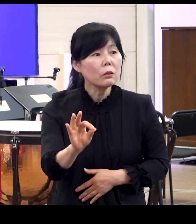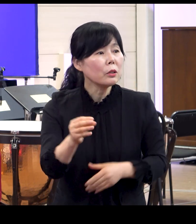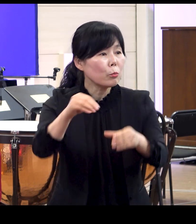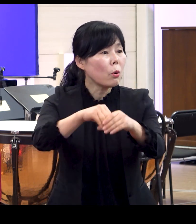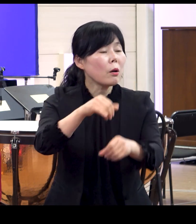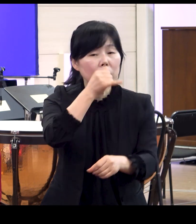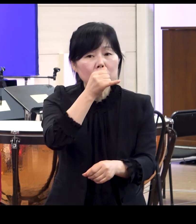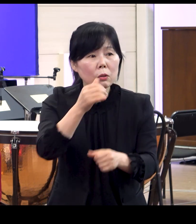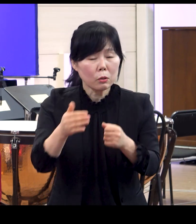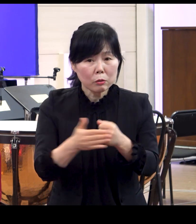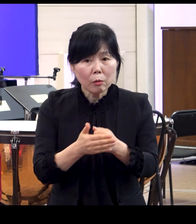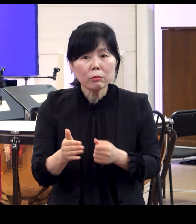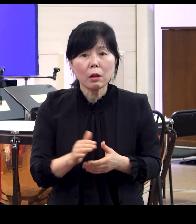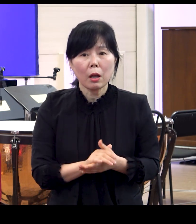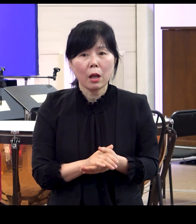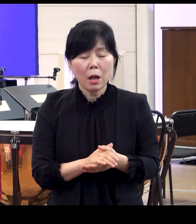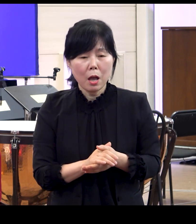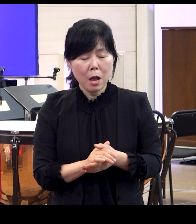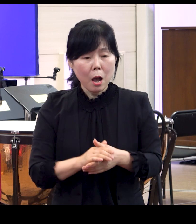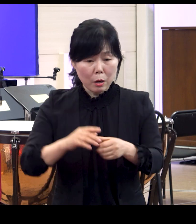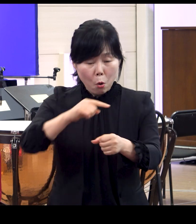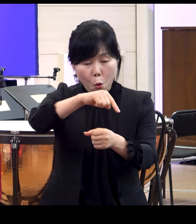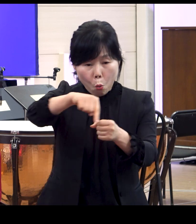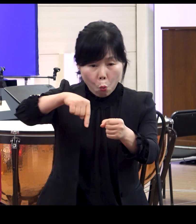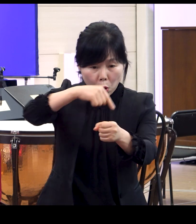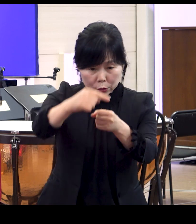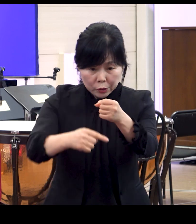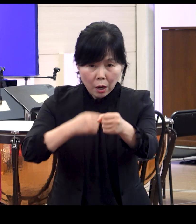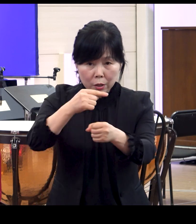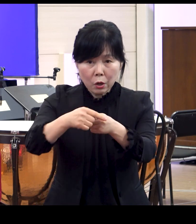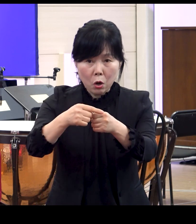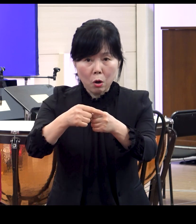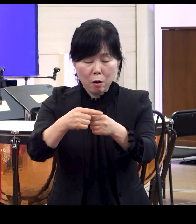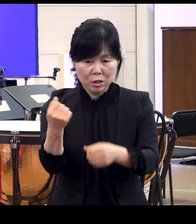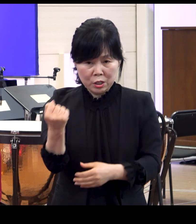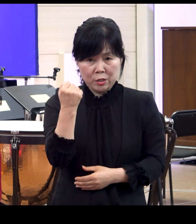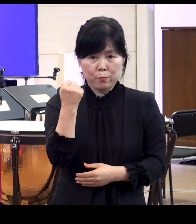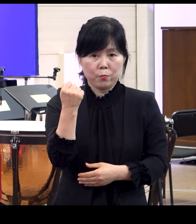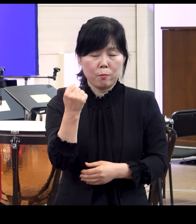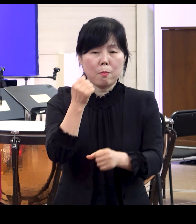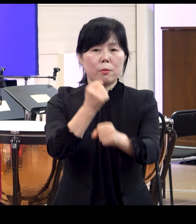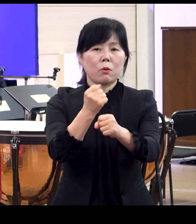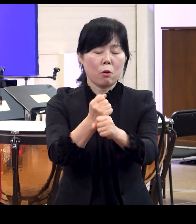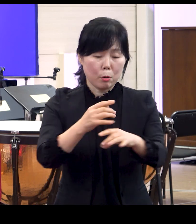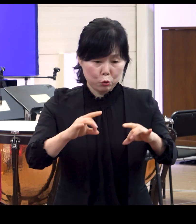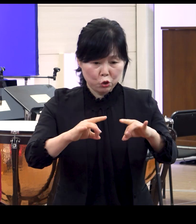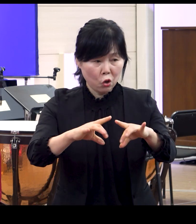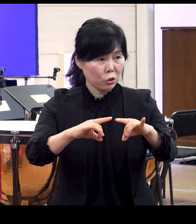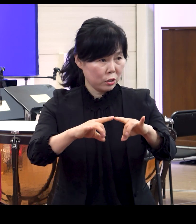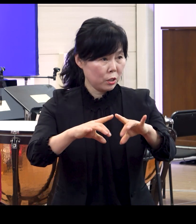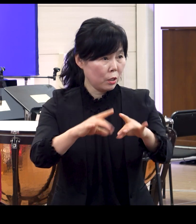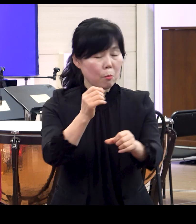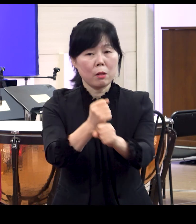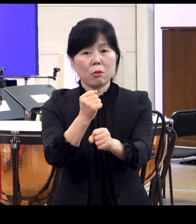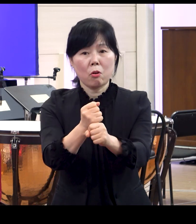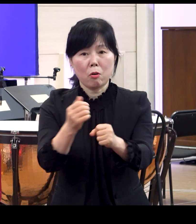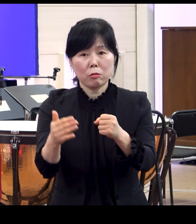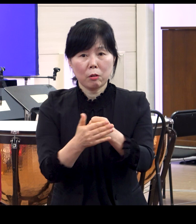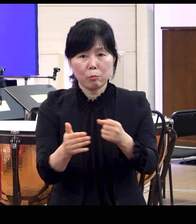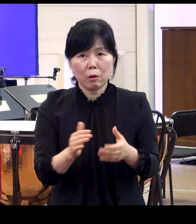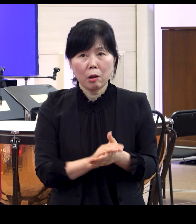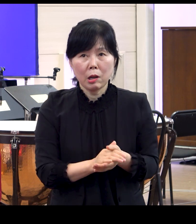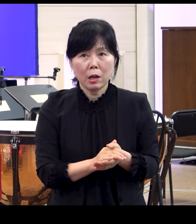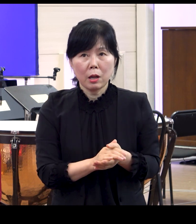가지고 뭐예요? 이제 원자력 발전소로 돌려서 엄청난 전기 에너지를 만들어내기도 하고, 또 뭐예요? 그것을